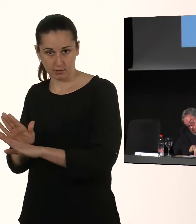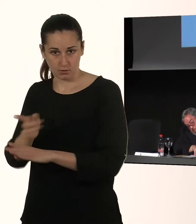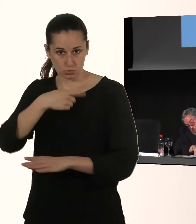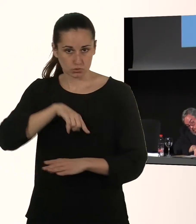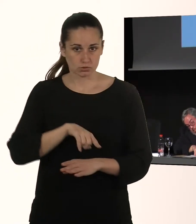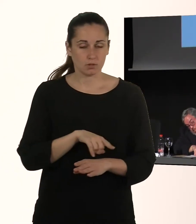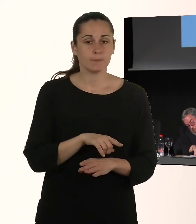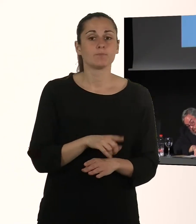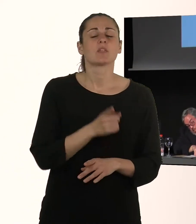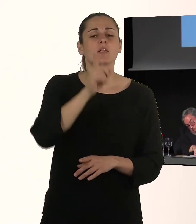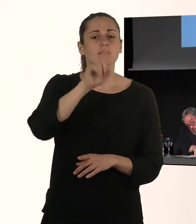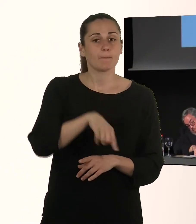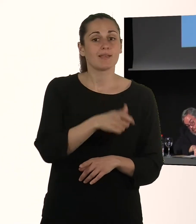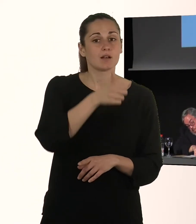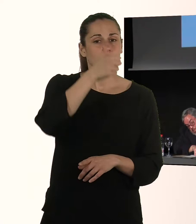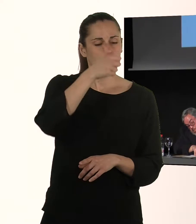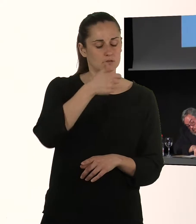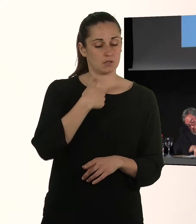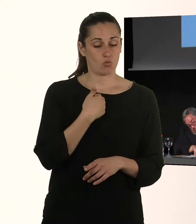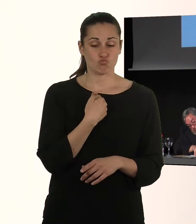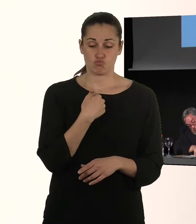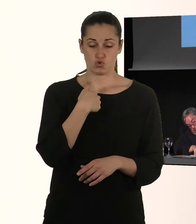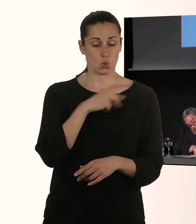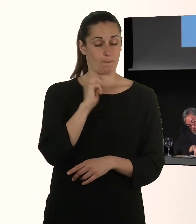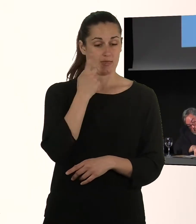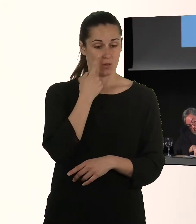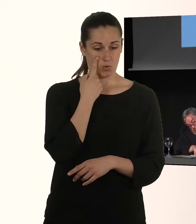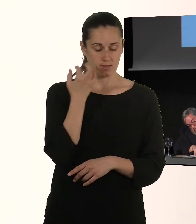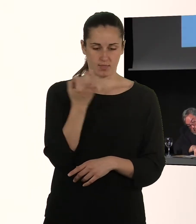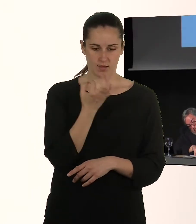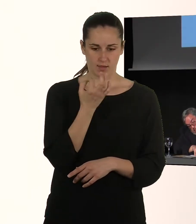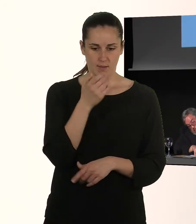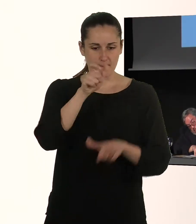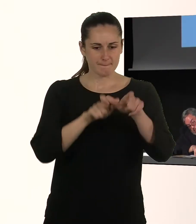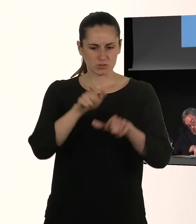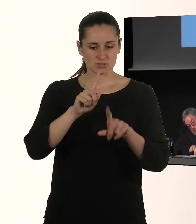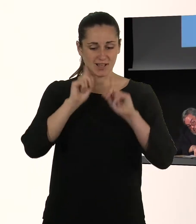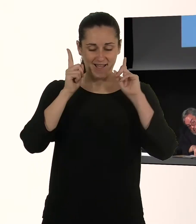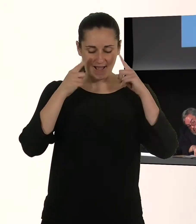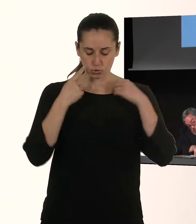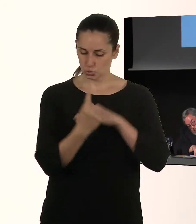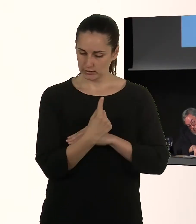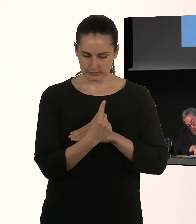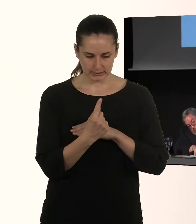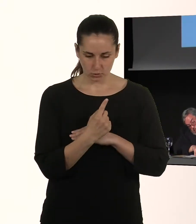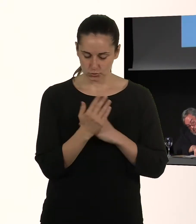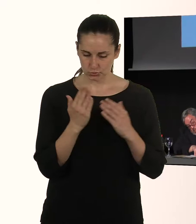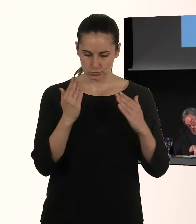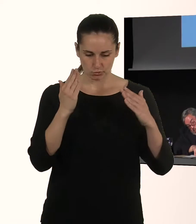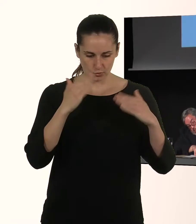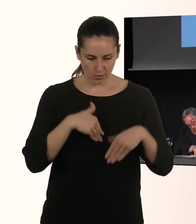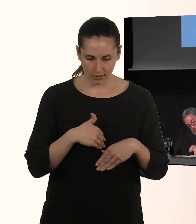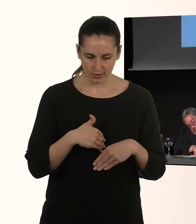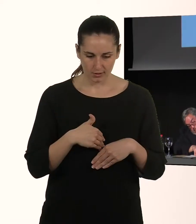pronto me di cuenta de que no habían avalanchas de varones autocríticos dispuestos a seguir o a competir por